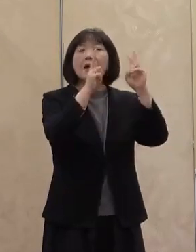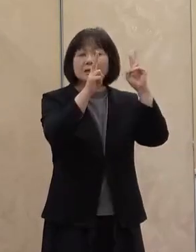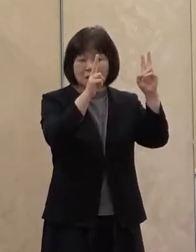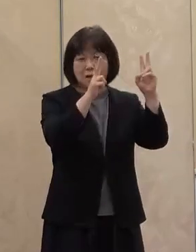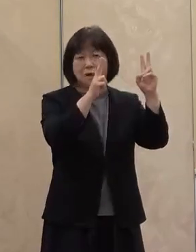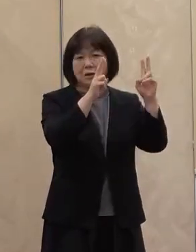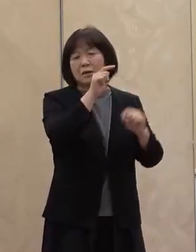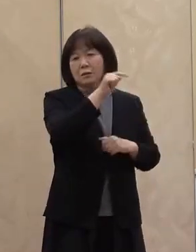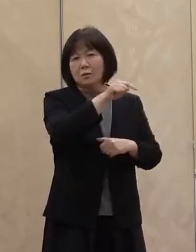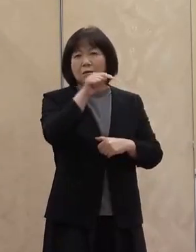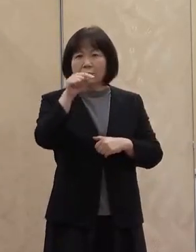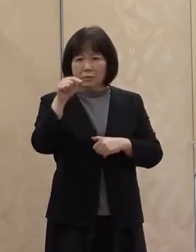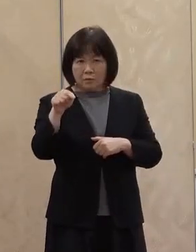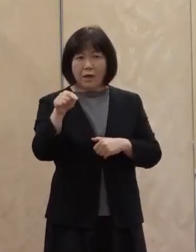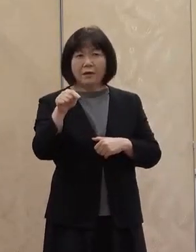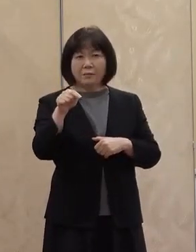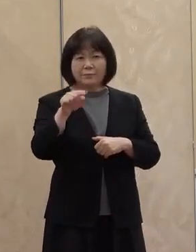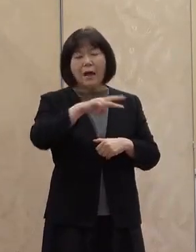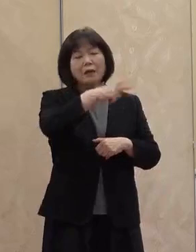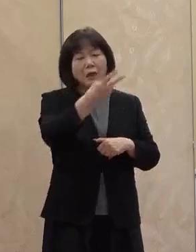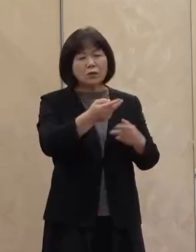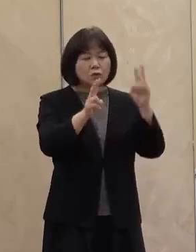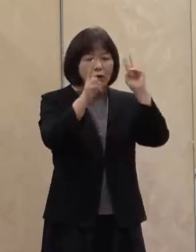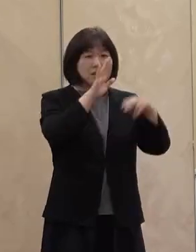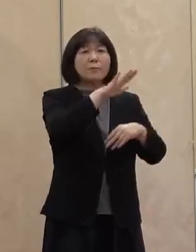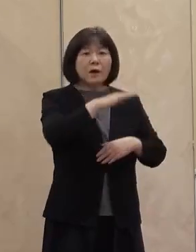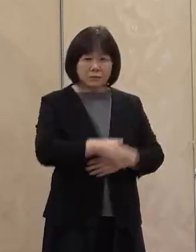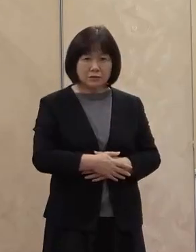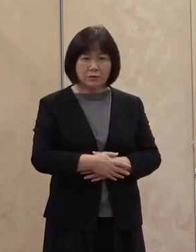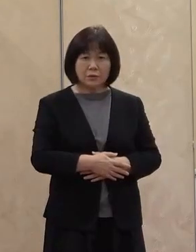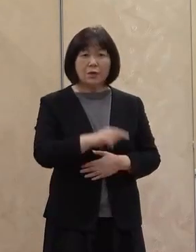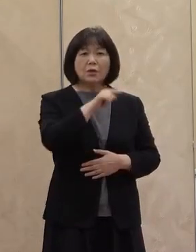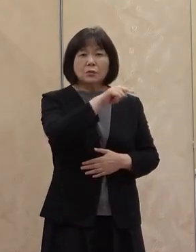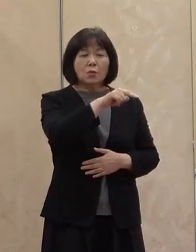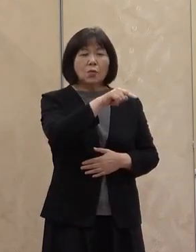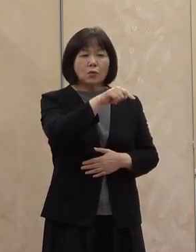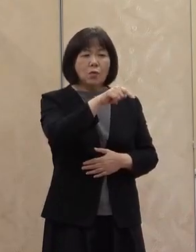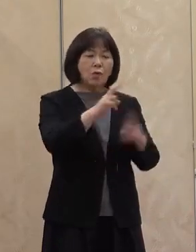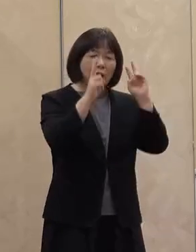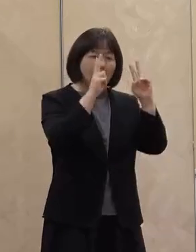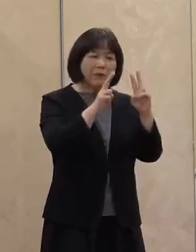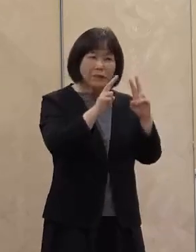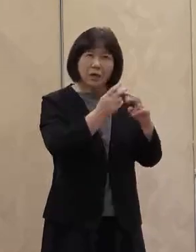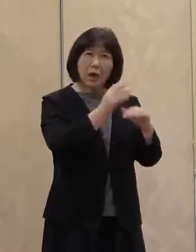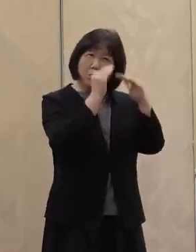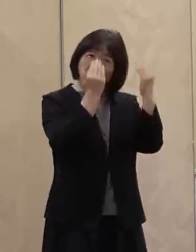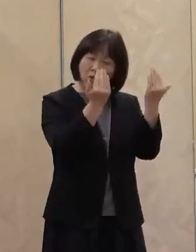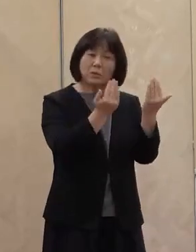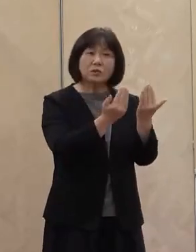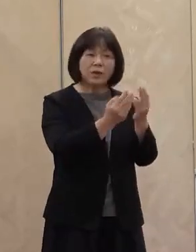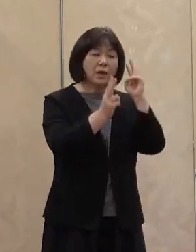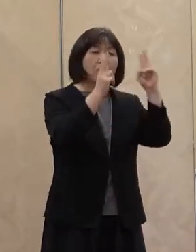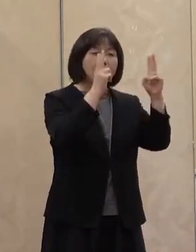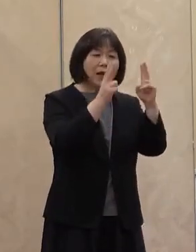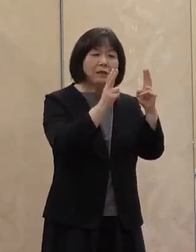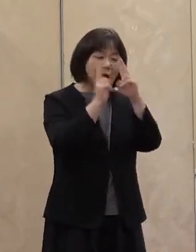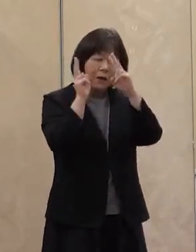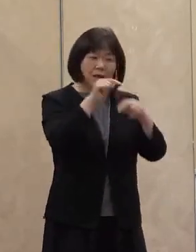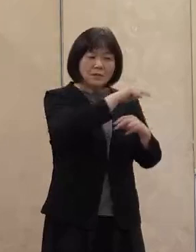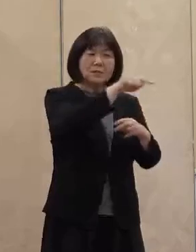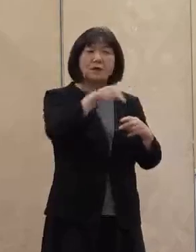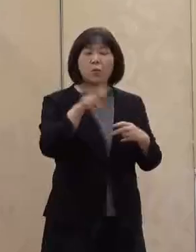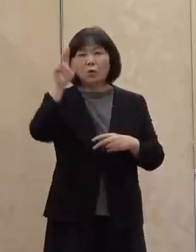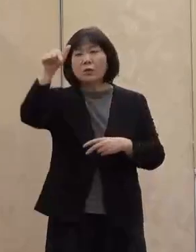会社、転職会社ありますけども、そこが複数、まあ、ほぼ全てになると思いますけど、そこと大阪府とであ